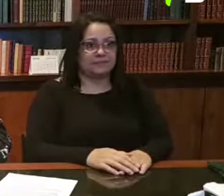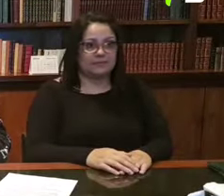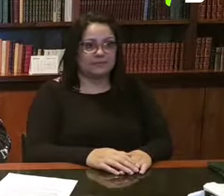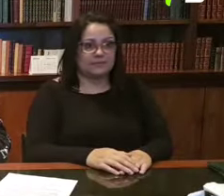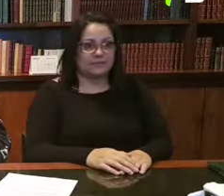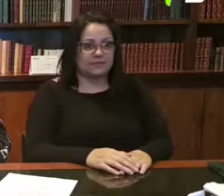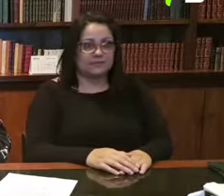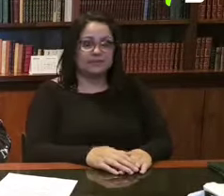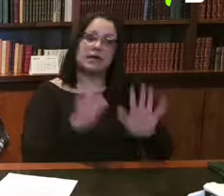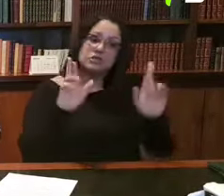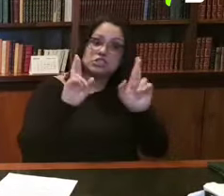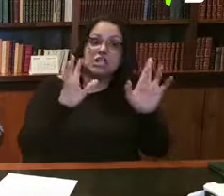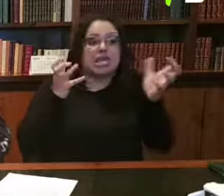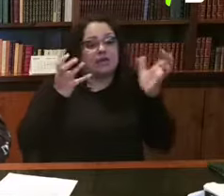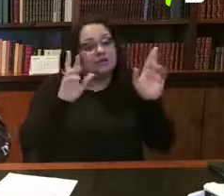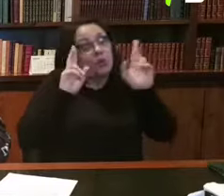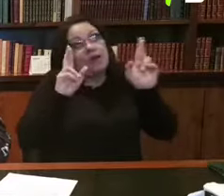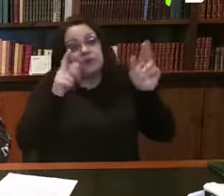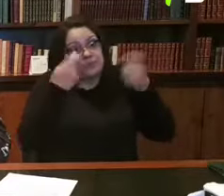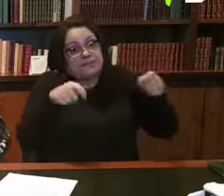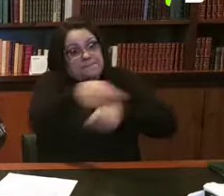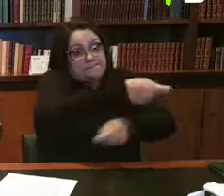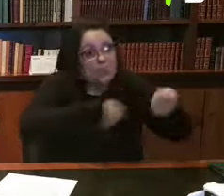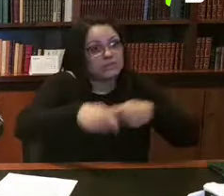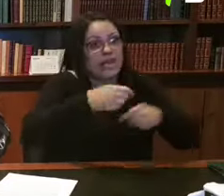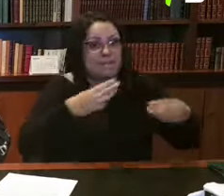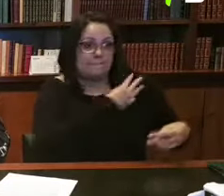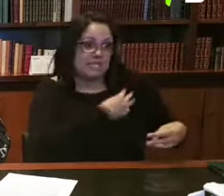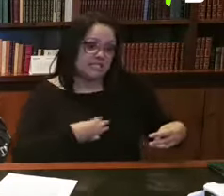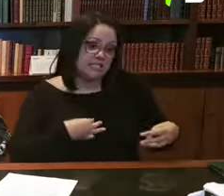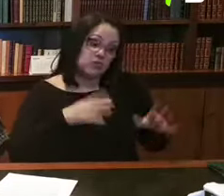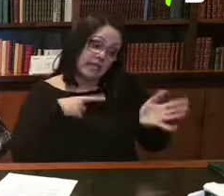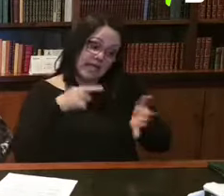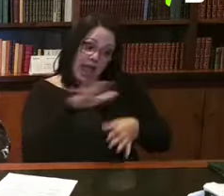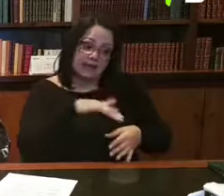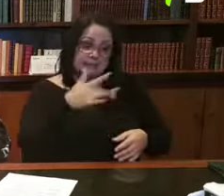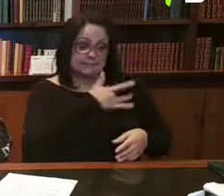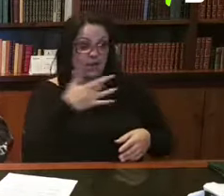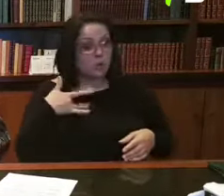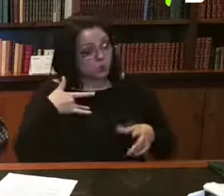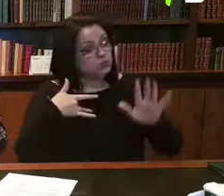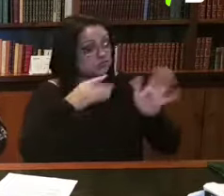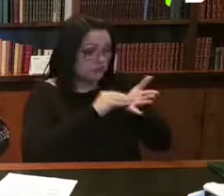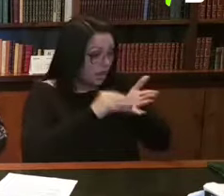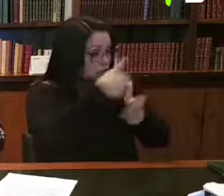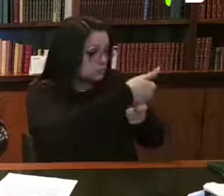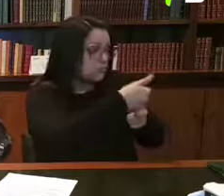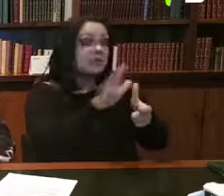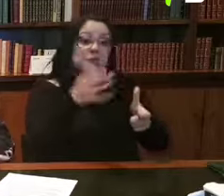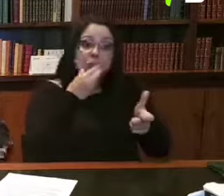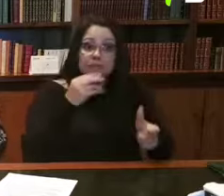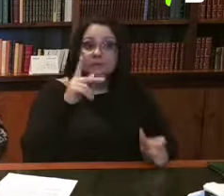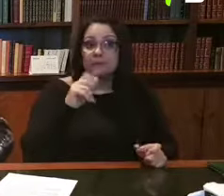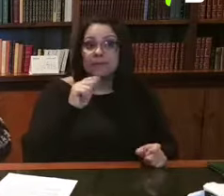um ministrou essas então uma falta na na saúde mas se bem que o o passo já tem muito bem a parte de